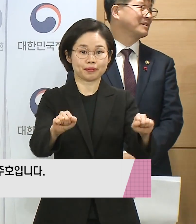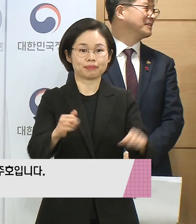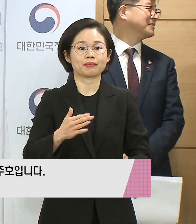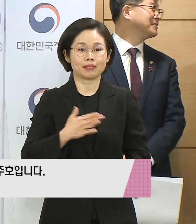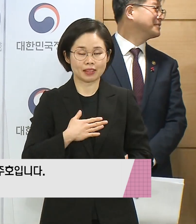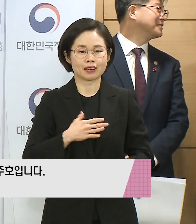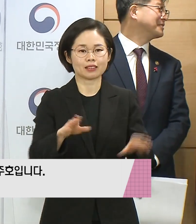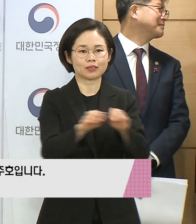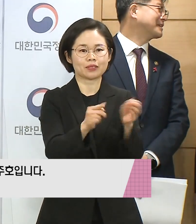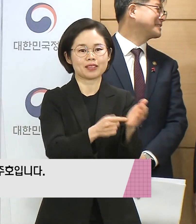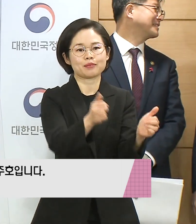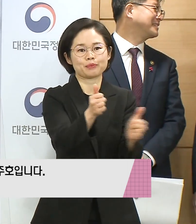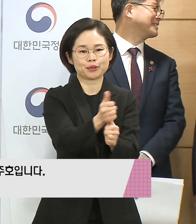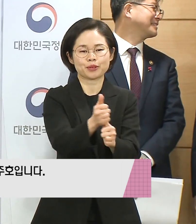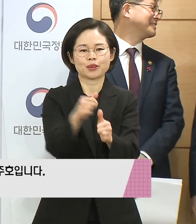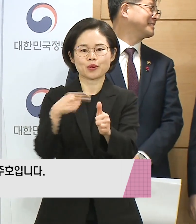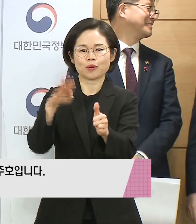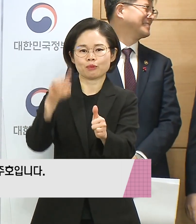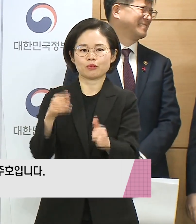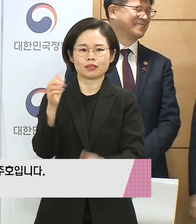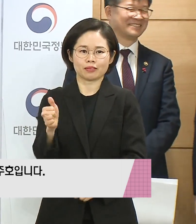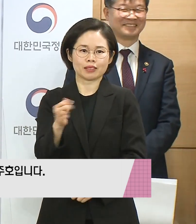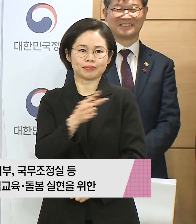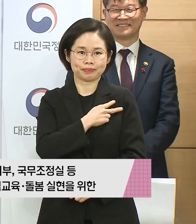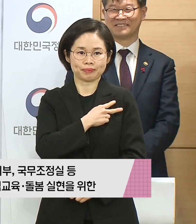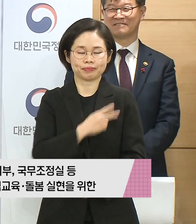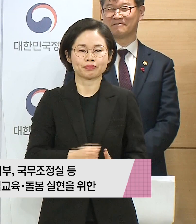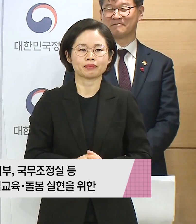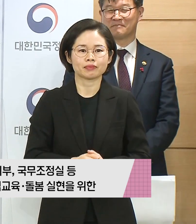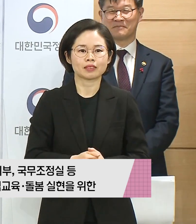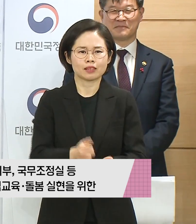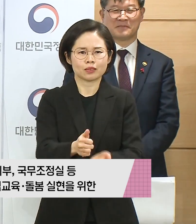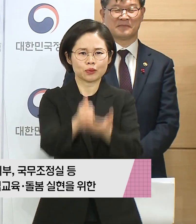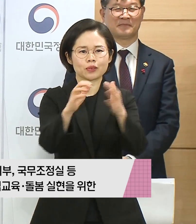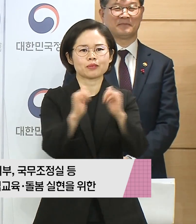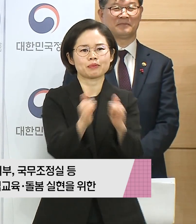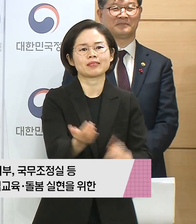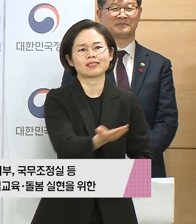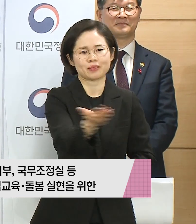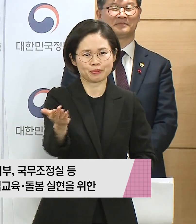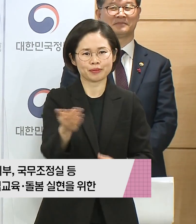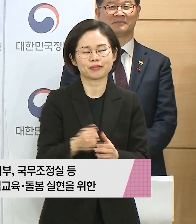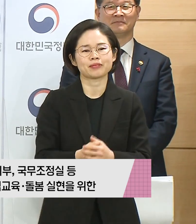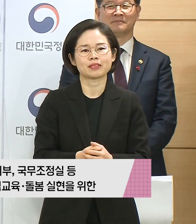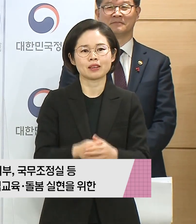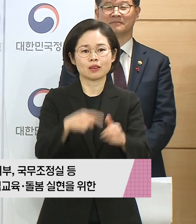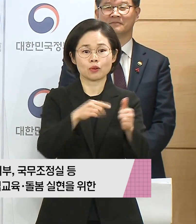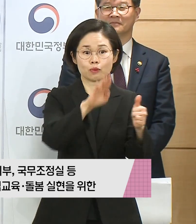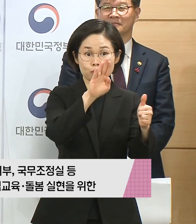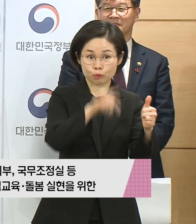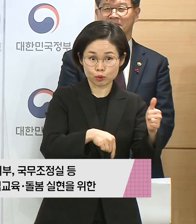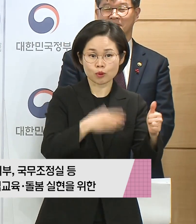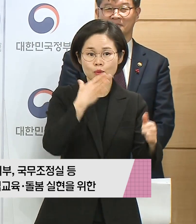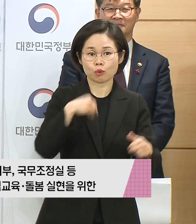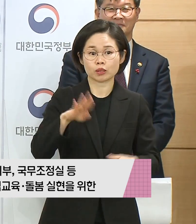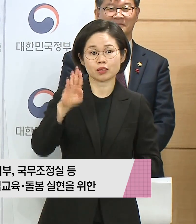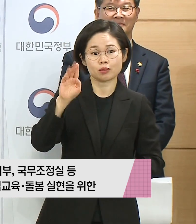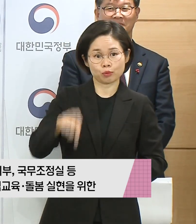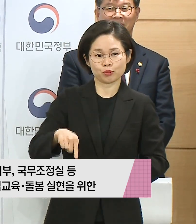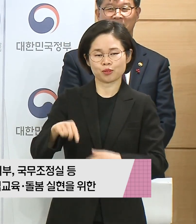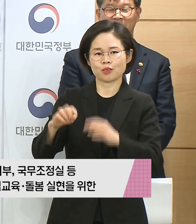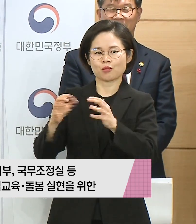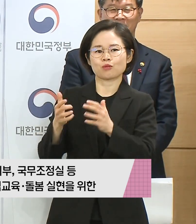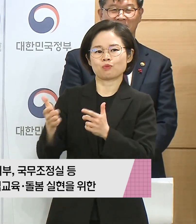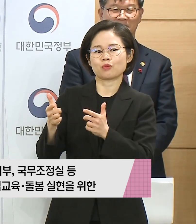안녕하십니까. 부총리 겸 교육부 장관 이주호입니다. 존경하는 국민 여러분, 교육부는